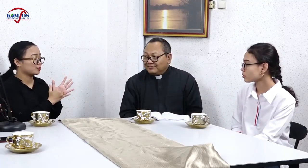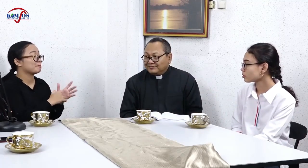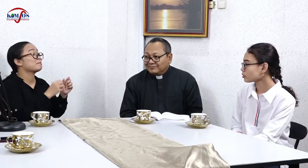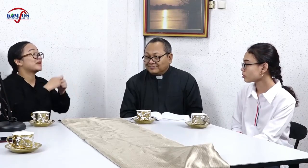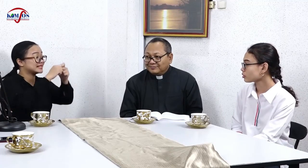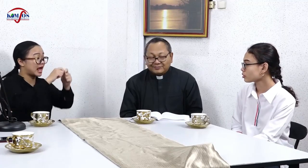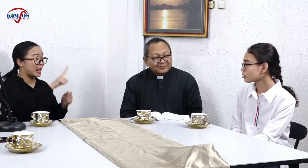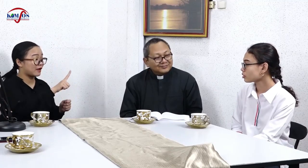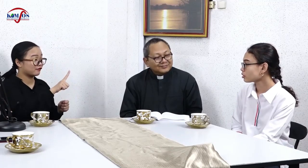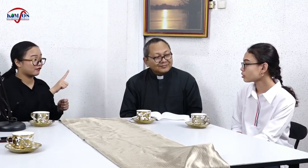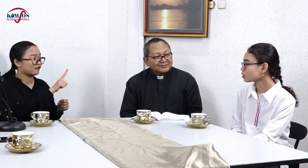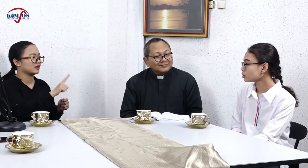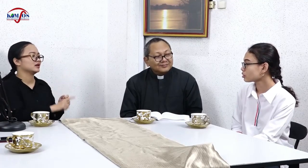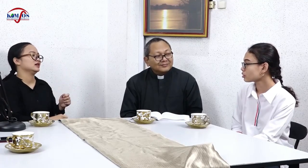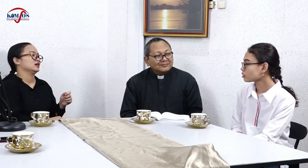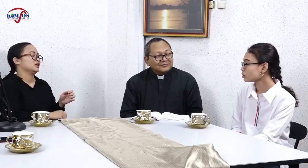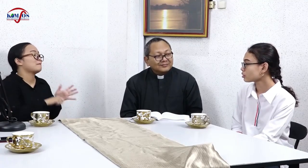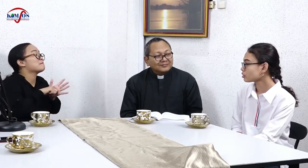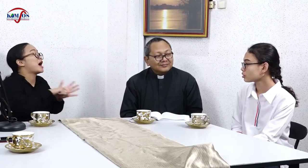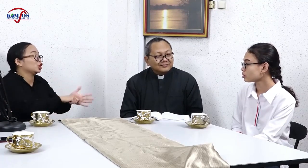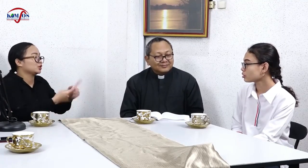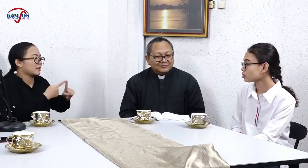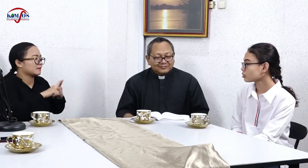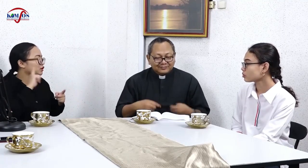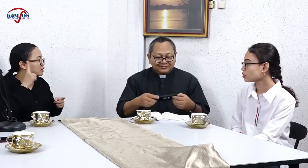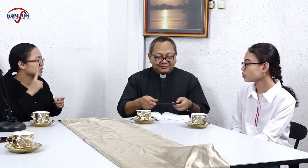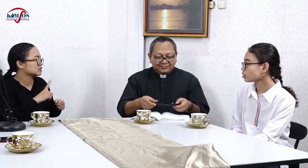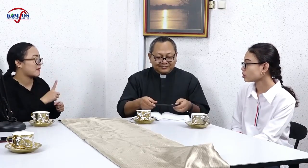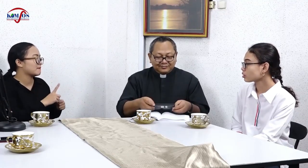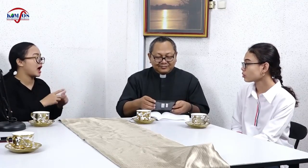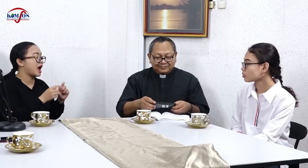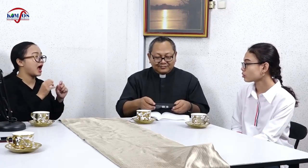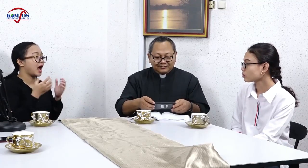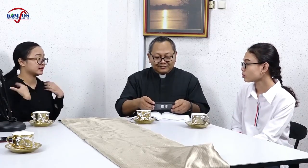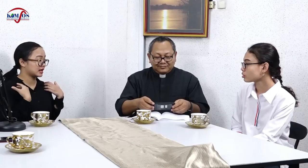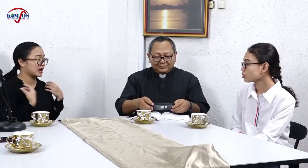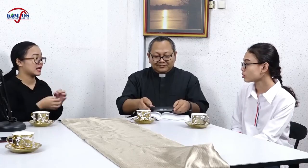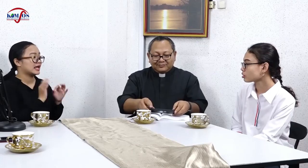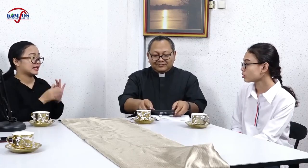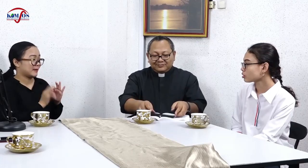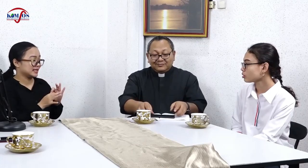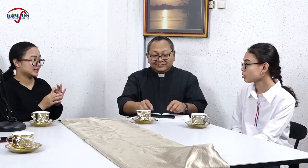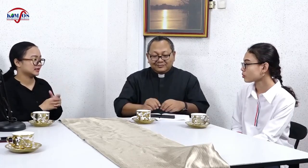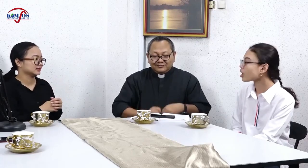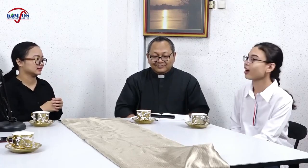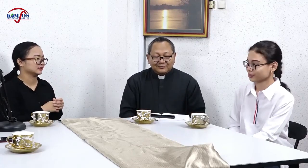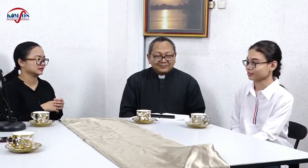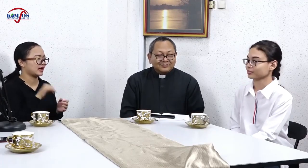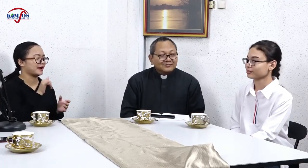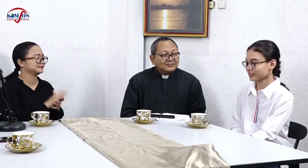bisa live streaming pun kan juga ada ininya sekarang kalau yang mau informasi pakai bahasa